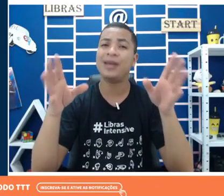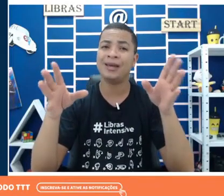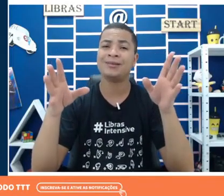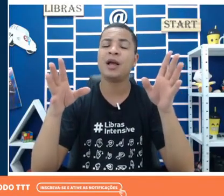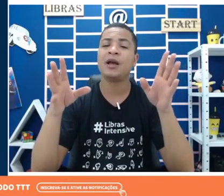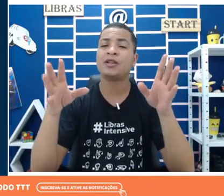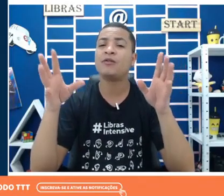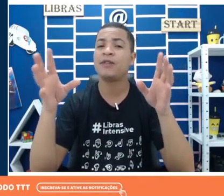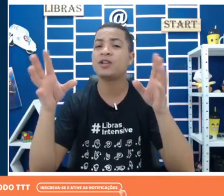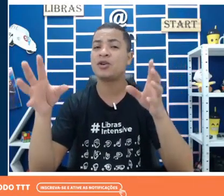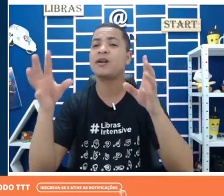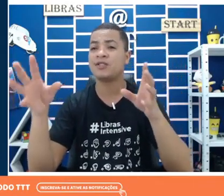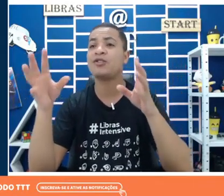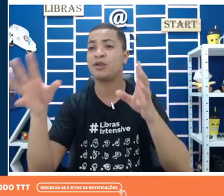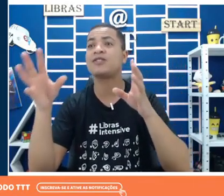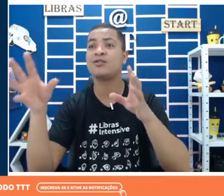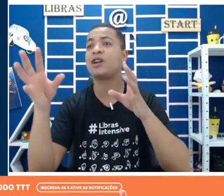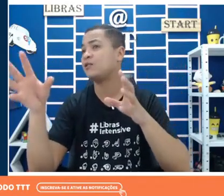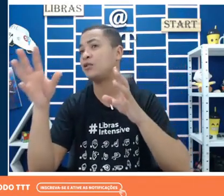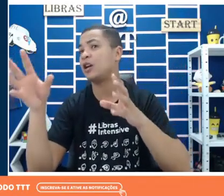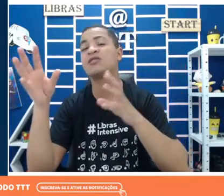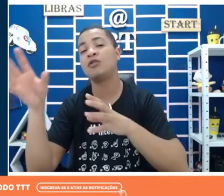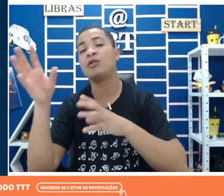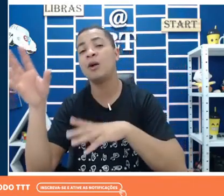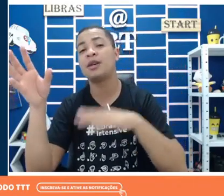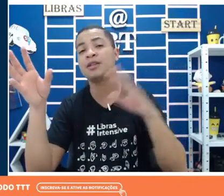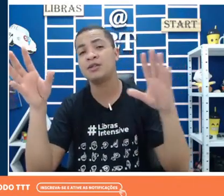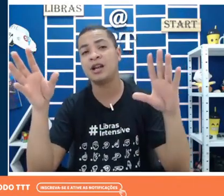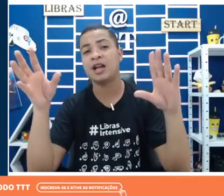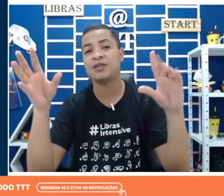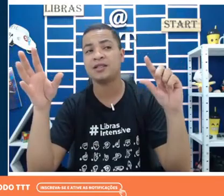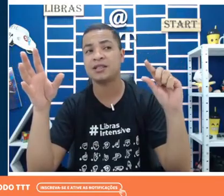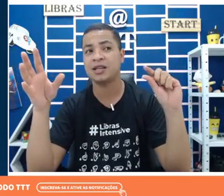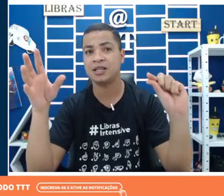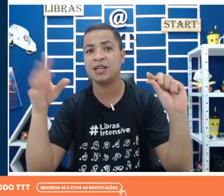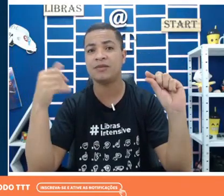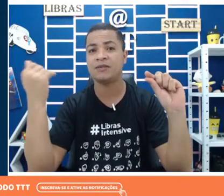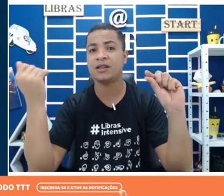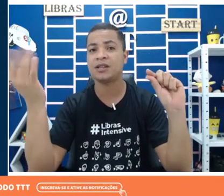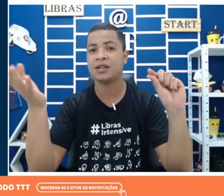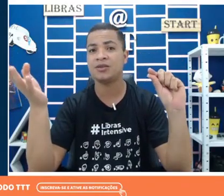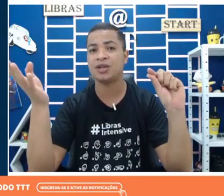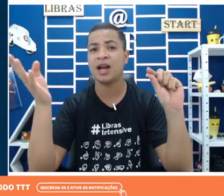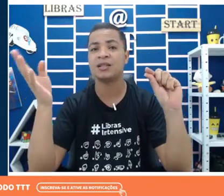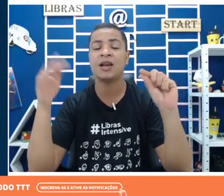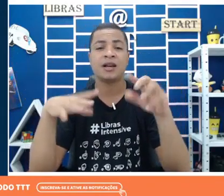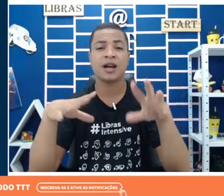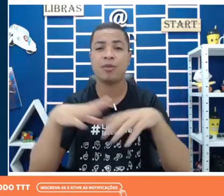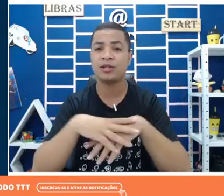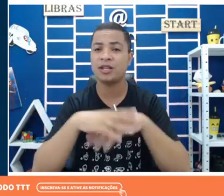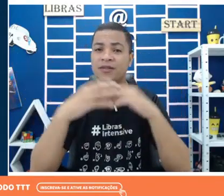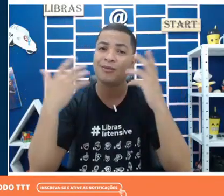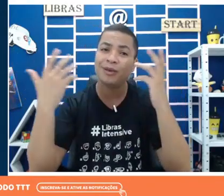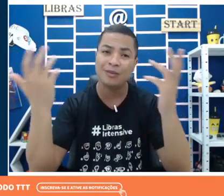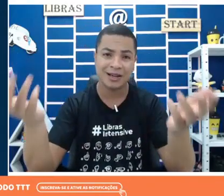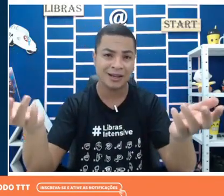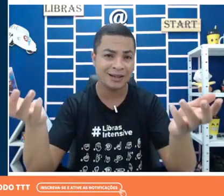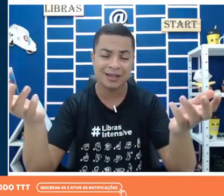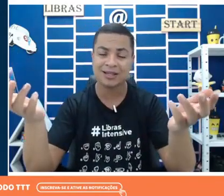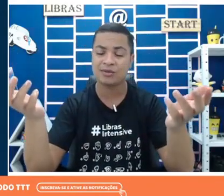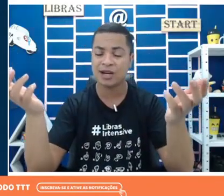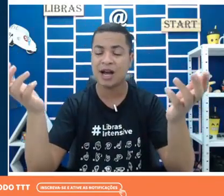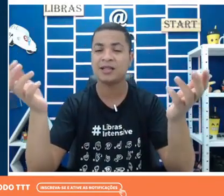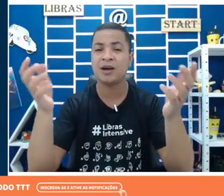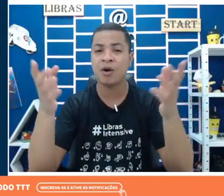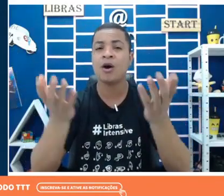é ruim. Então não fica só classificador, classificador, classificador, classificador não, porque seus sinais vai fazer assim, você vai esquecer dos sinais, daqui a pouco você está fazendo mímica